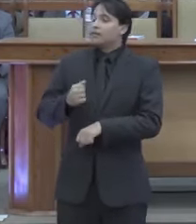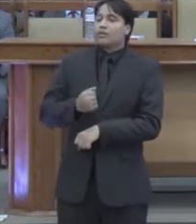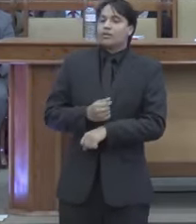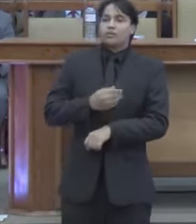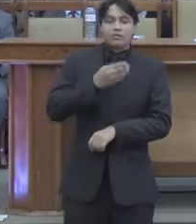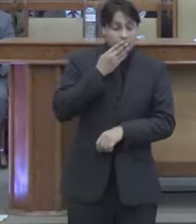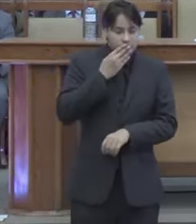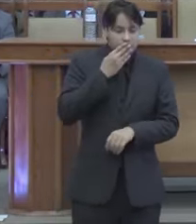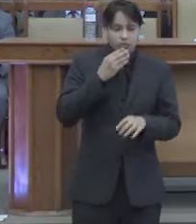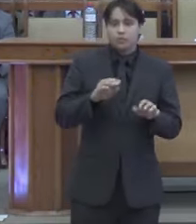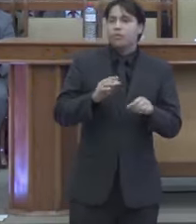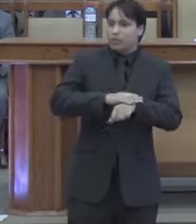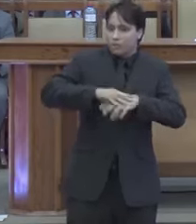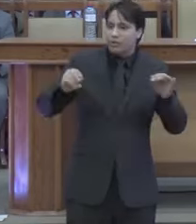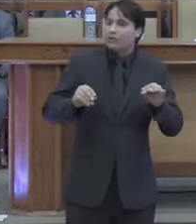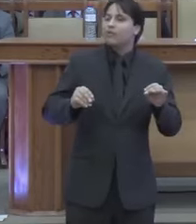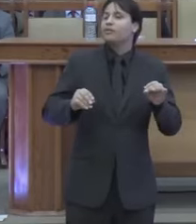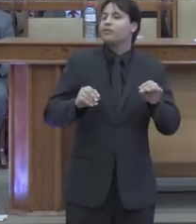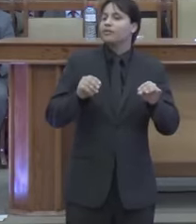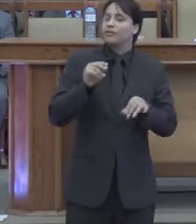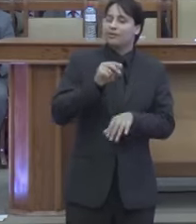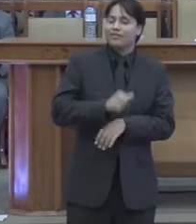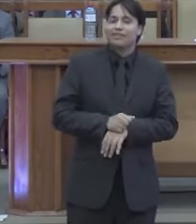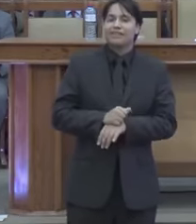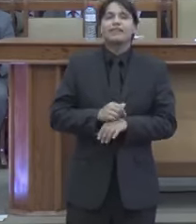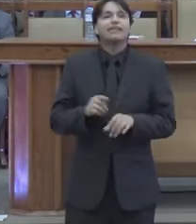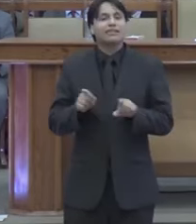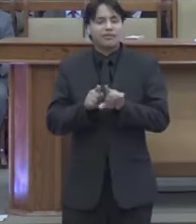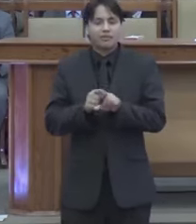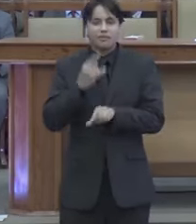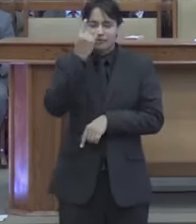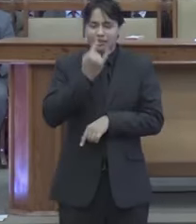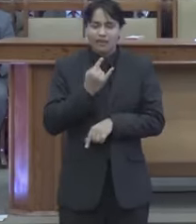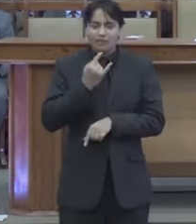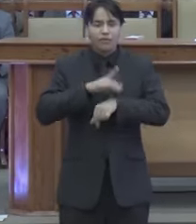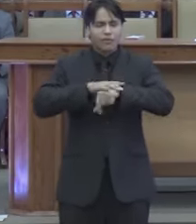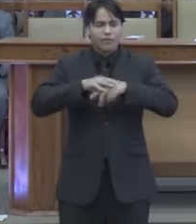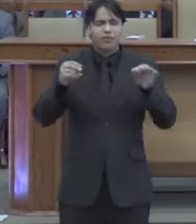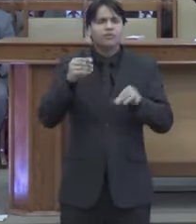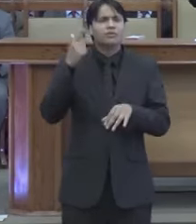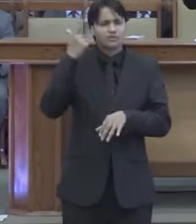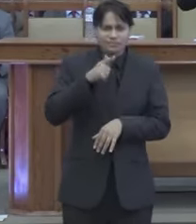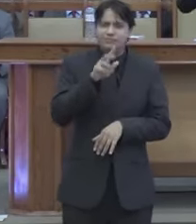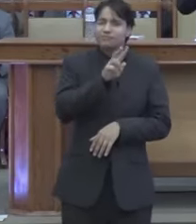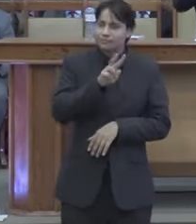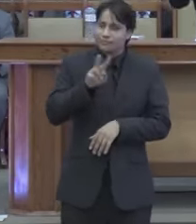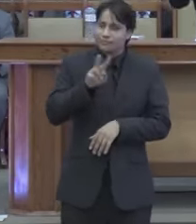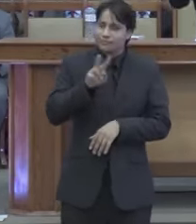falava e o que mais? E via de imediatamente. Agora olha para cá para você entender. Quando terminou de fazer isso, a